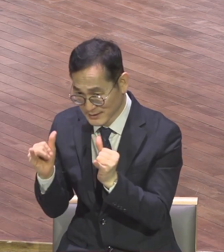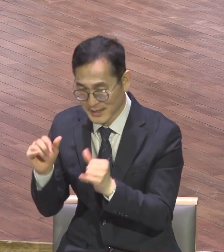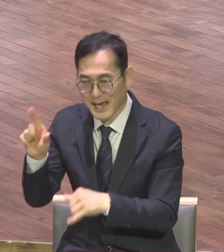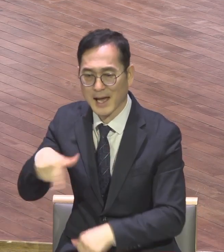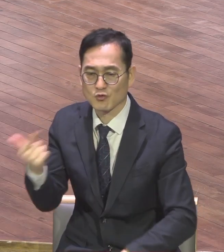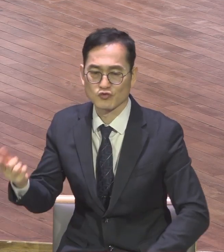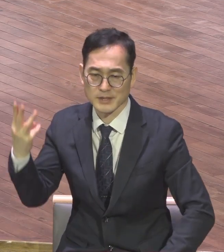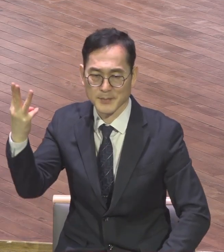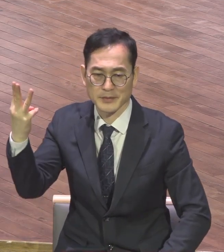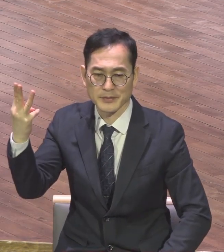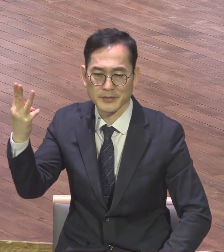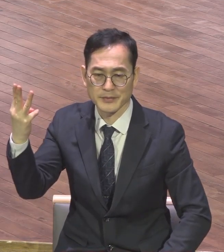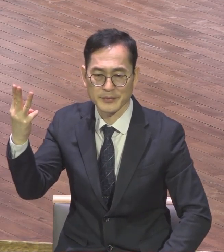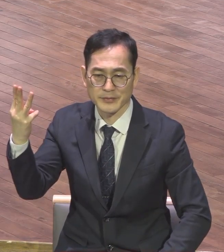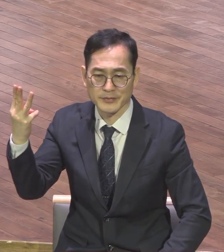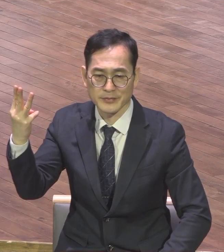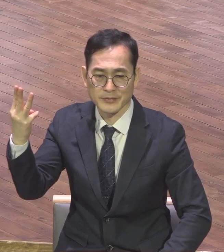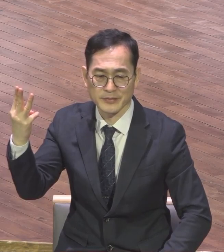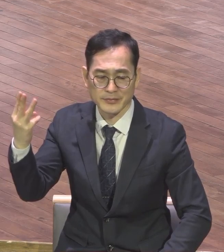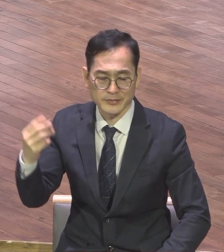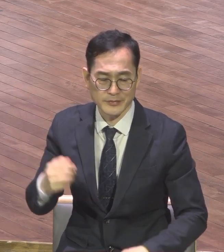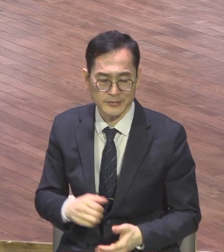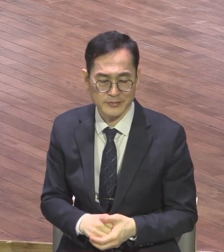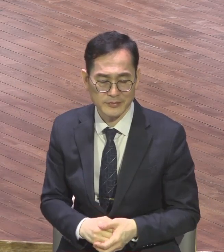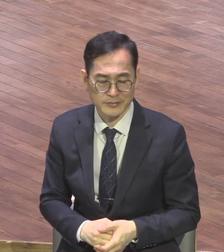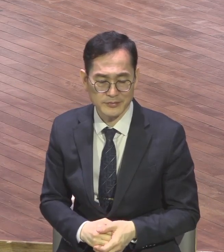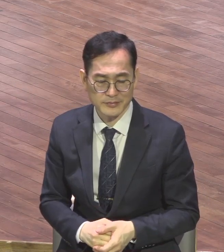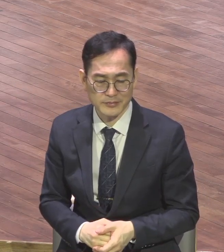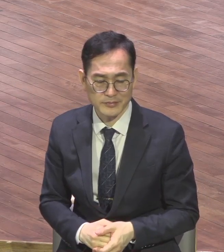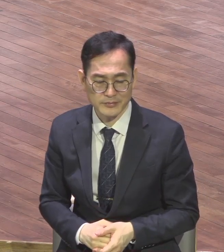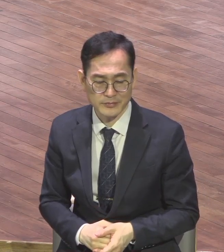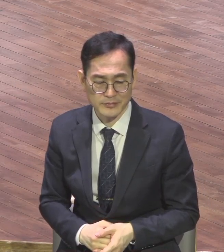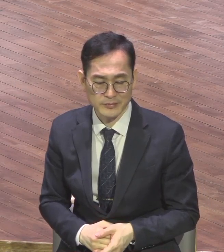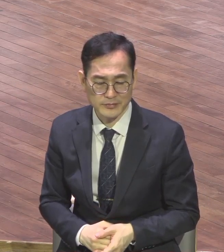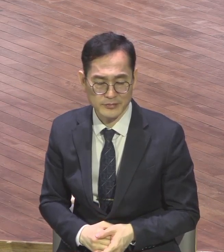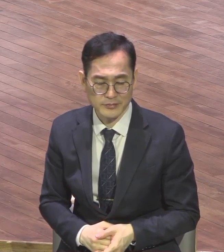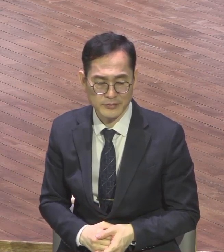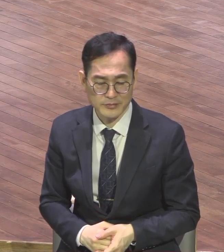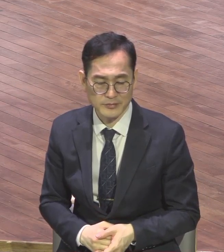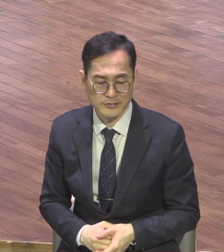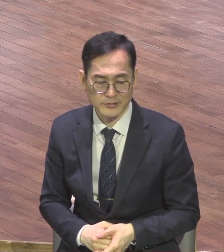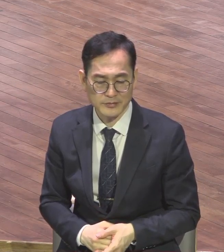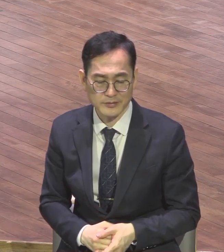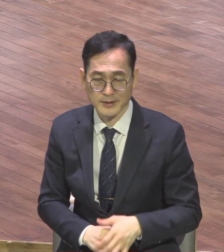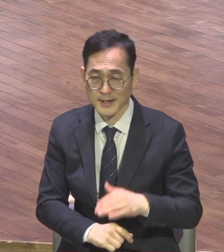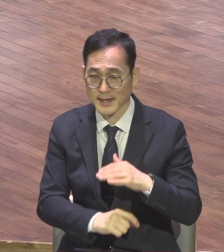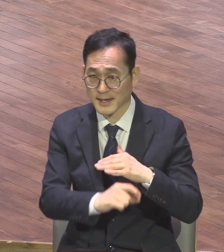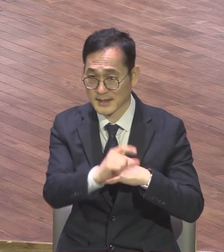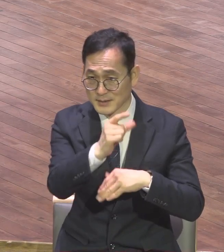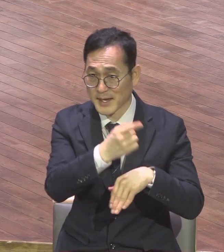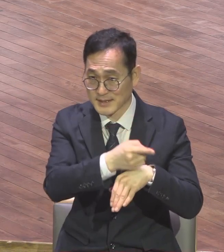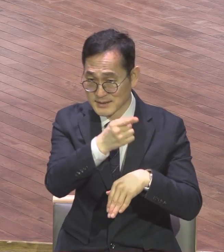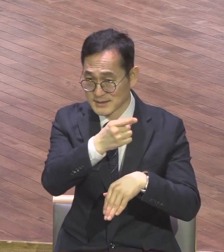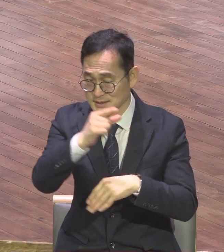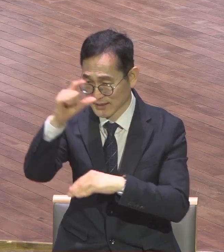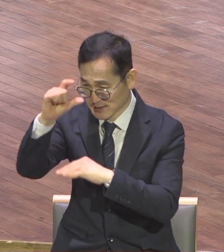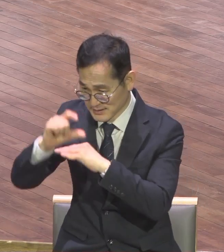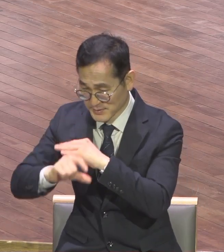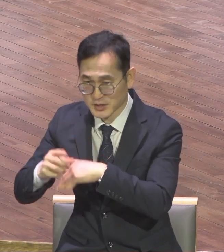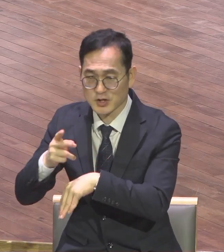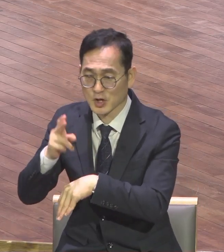보면 시간법이 뭐냐? 해가 뜨면 1시입니다. 해가 지금 12시예요. 그러니까 여기